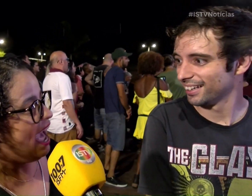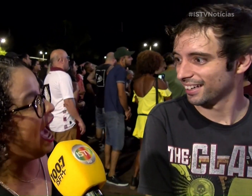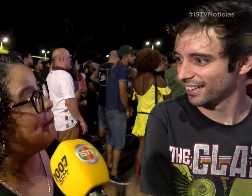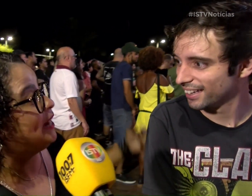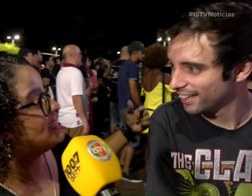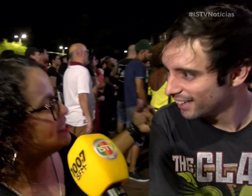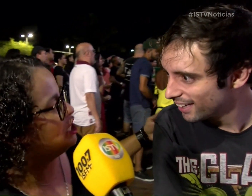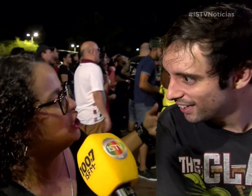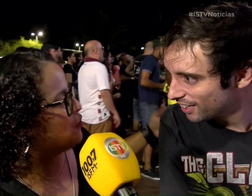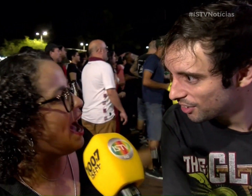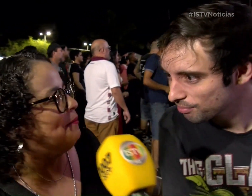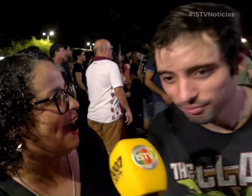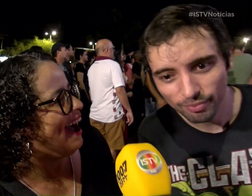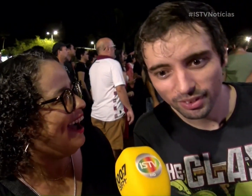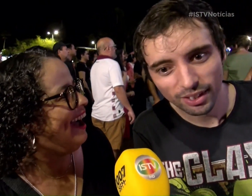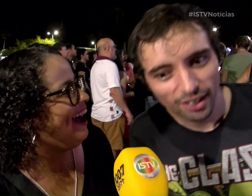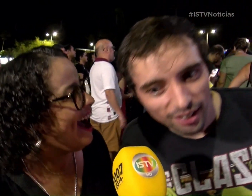Lucas, é preciso amar.